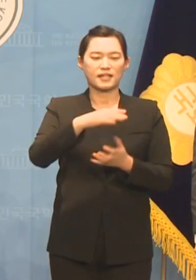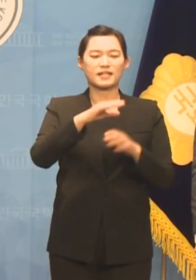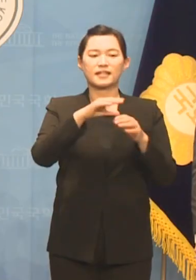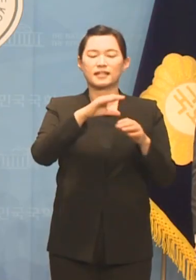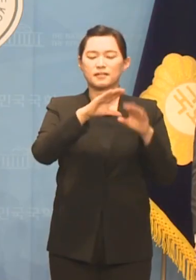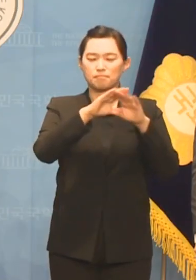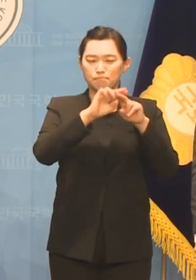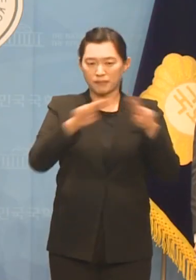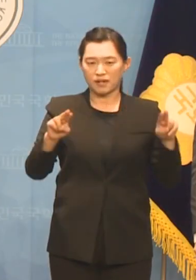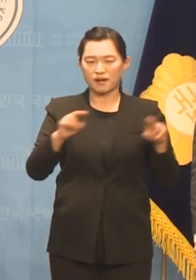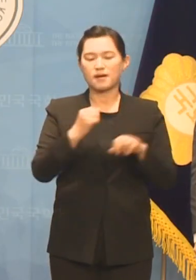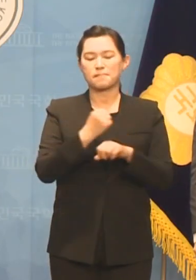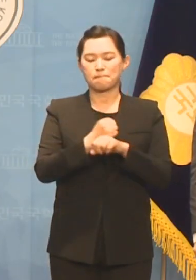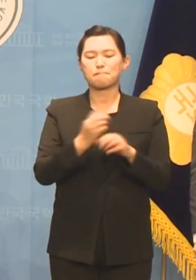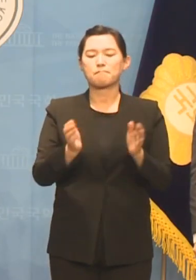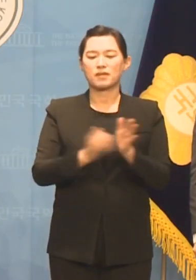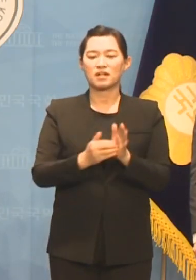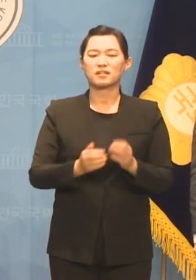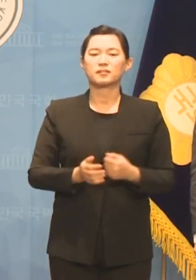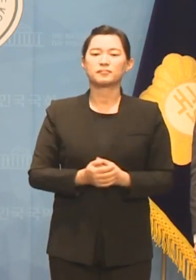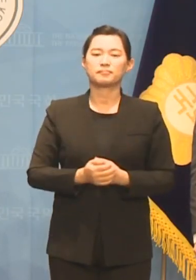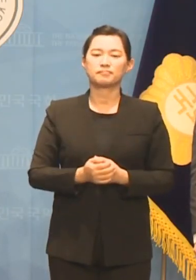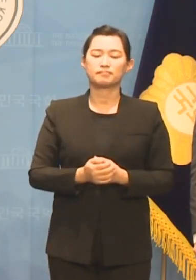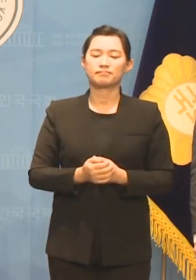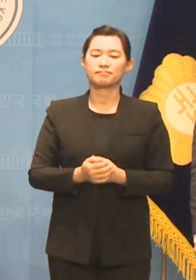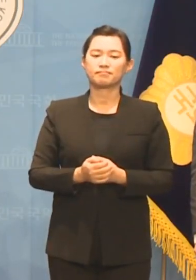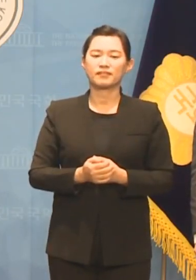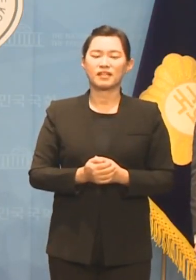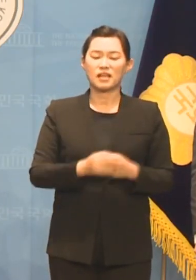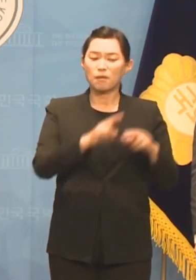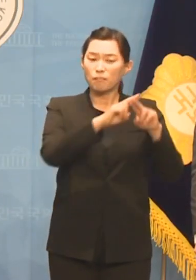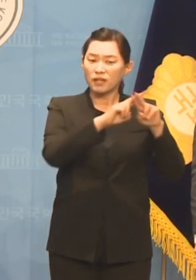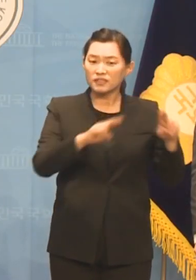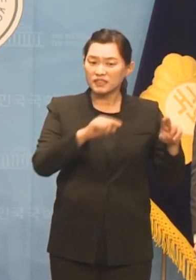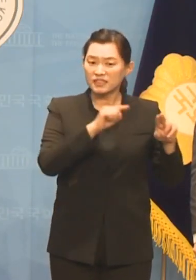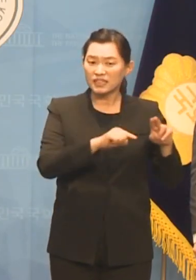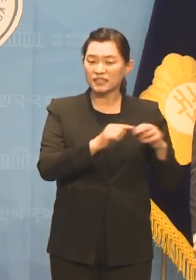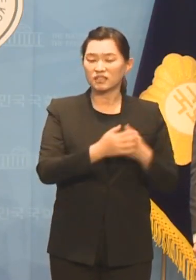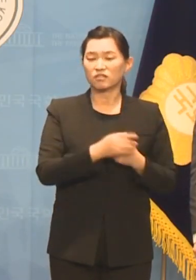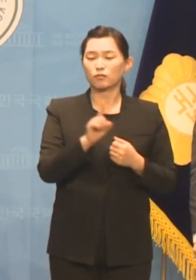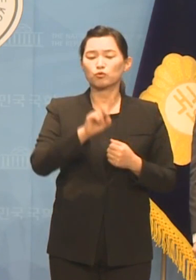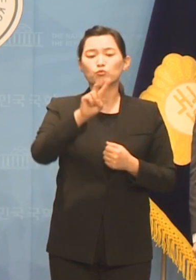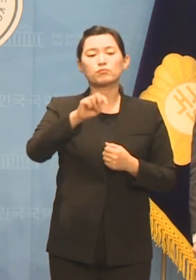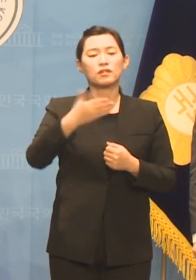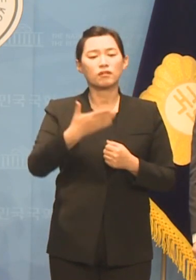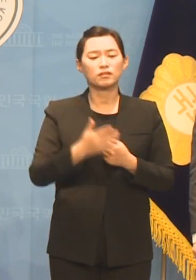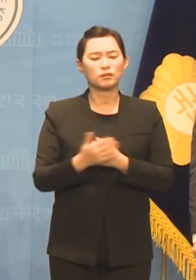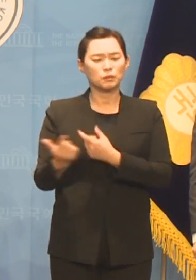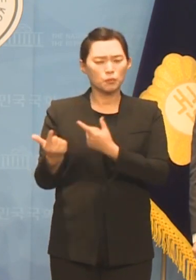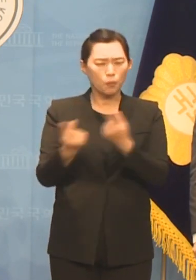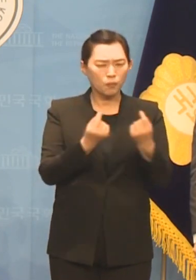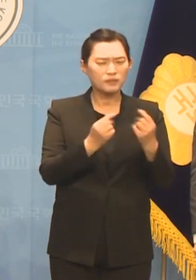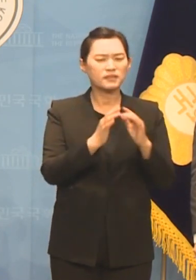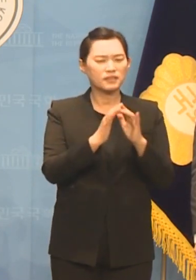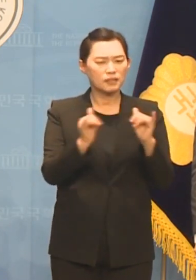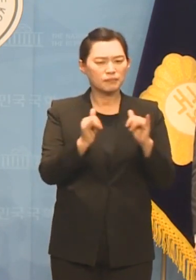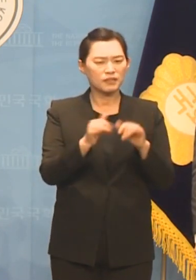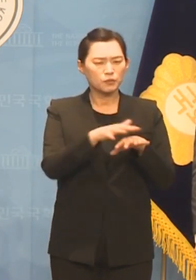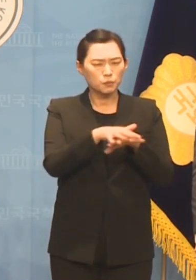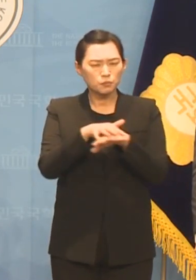폐쇄하는 성과를 거두었습니다. 폐쇄된 좀비 채널 29개는 동일 세력이